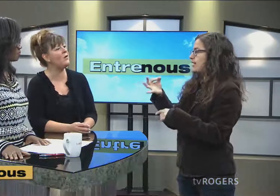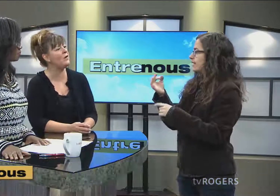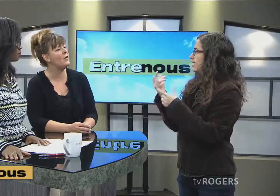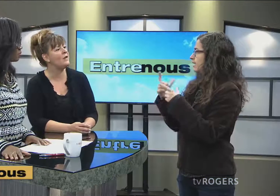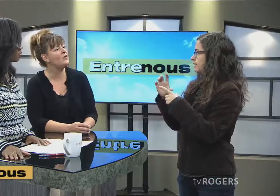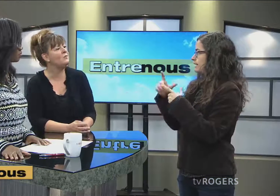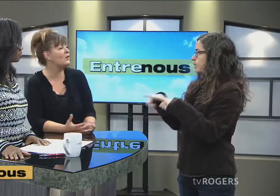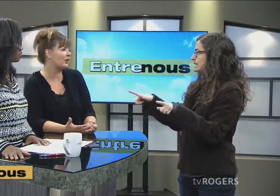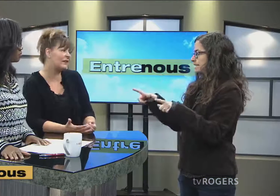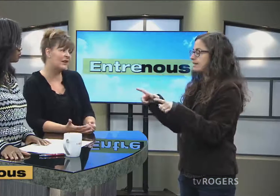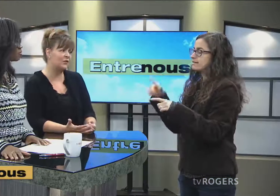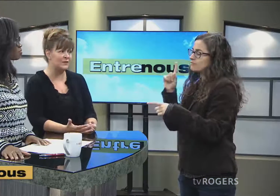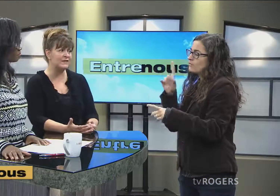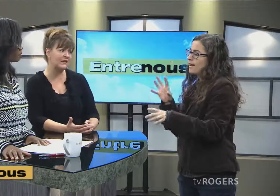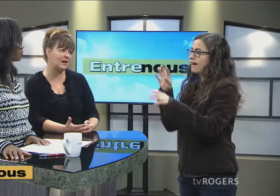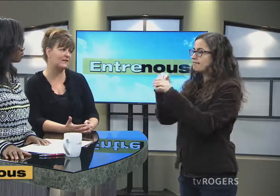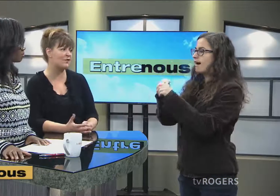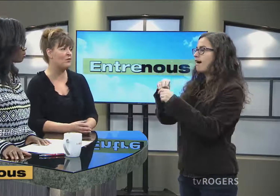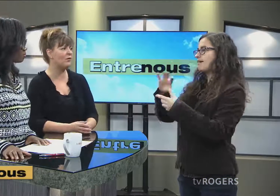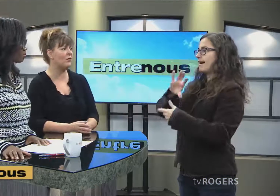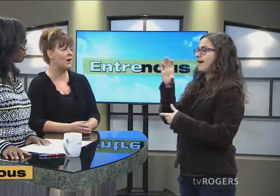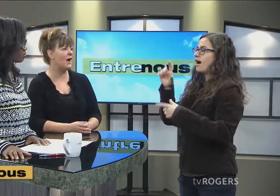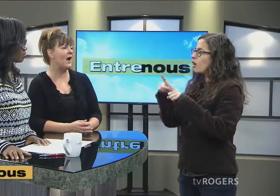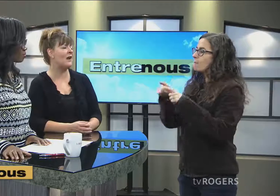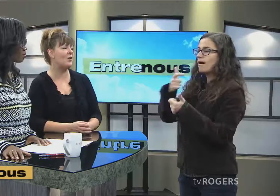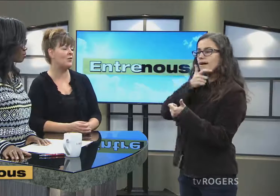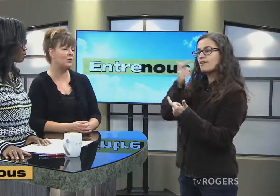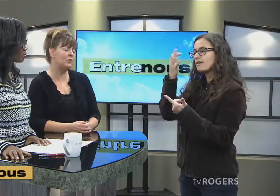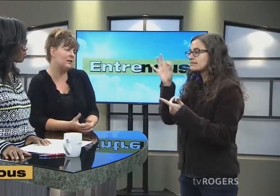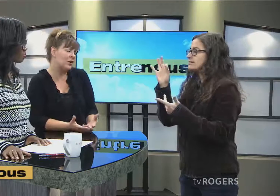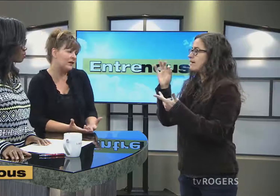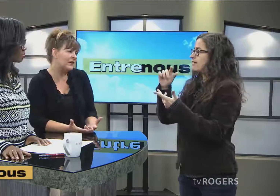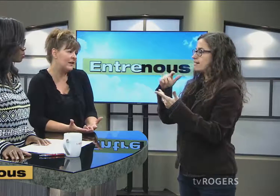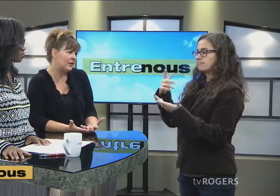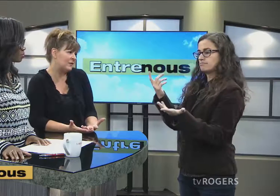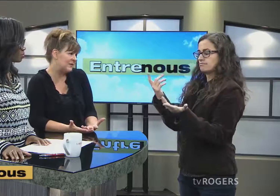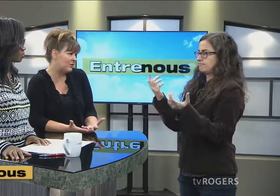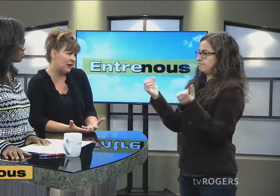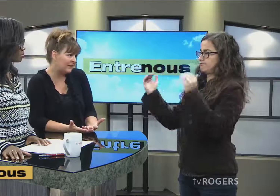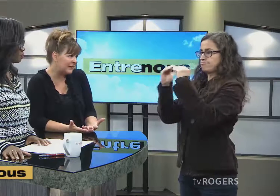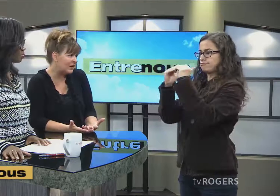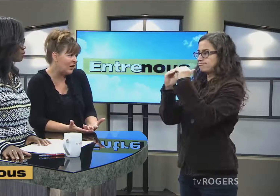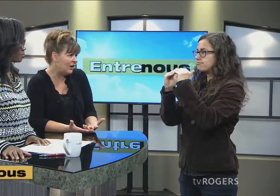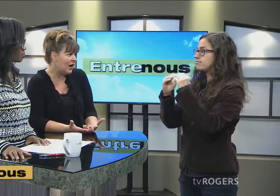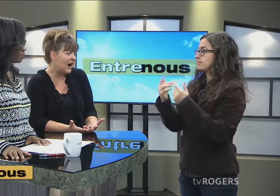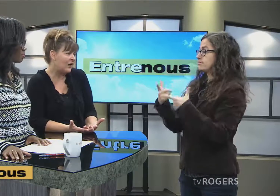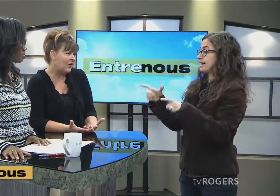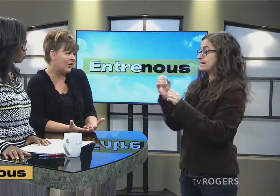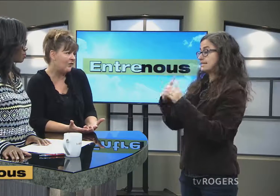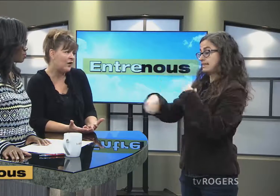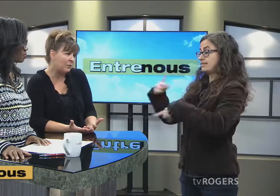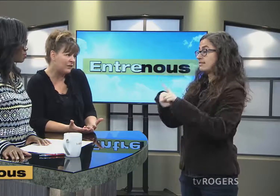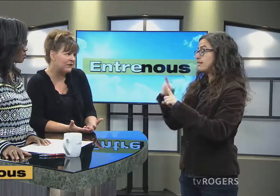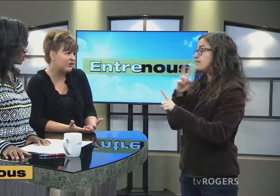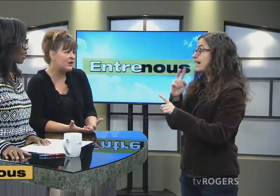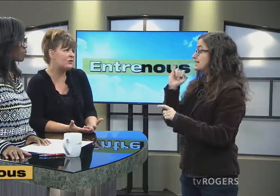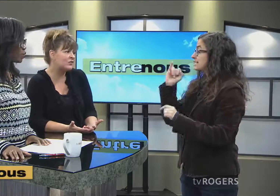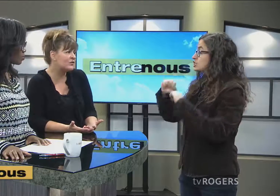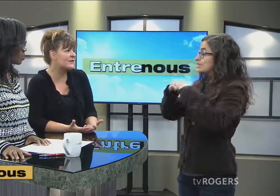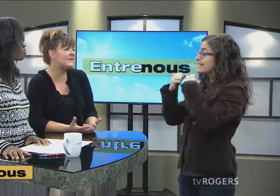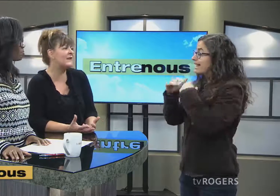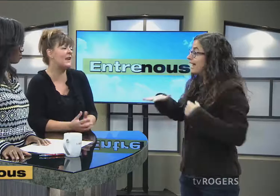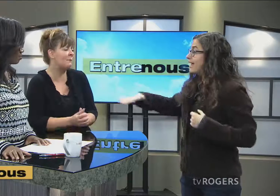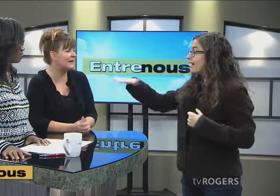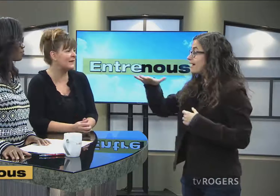comme une minorité linguistique, hein, si on veut. Alors, une minorité linguistique au Canada. Alors, il faut la protéger,